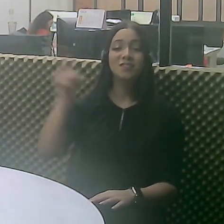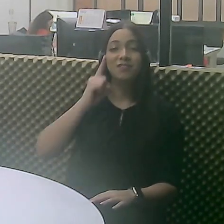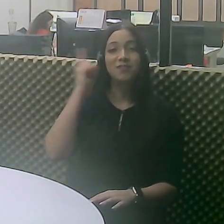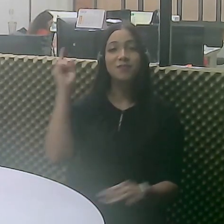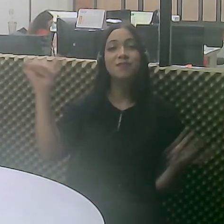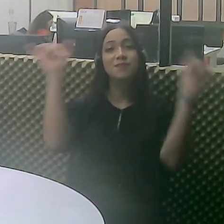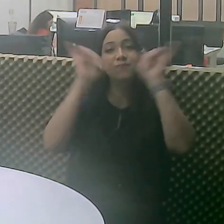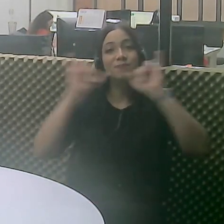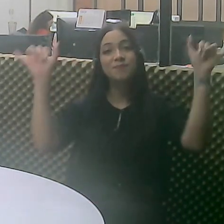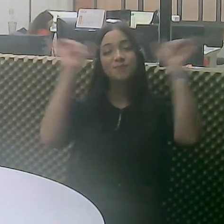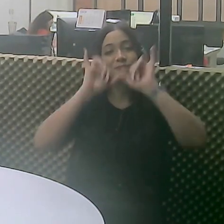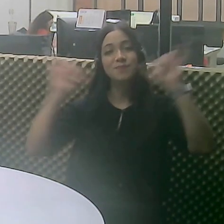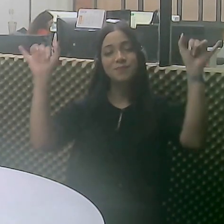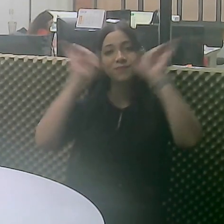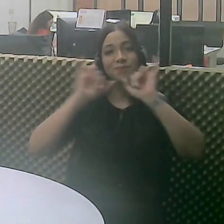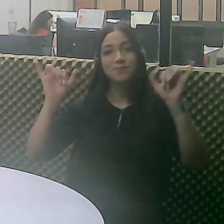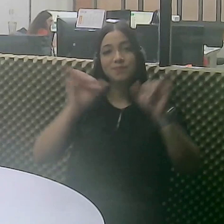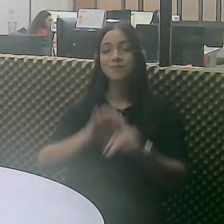Giro de